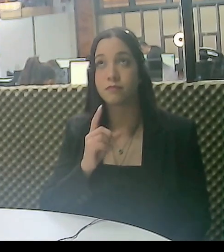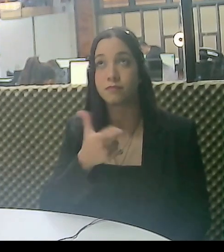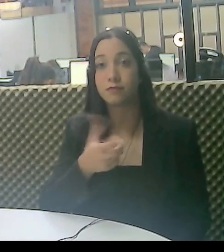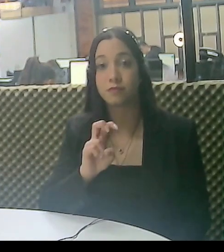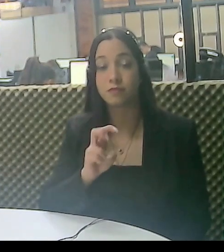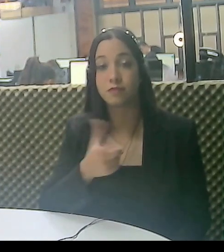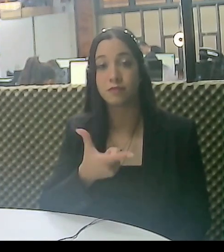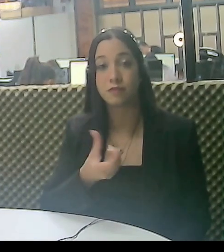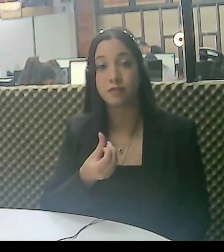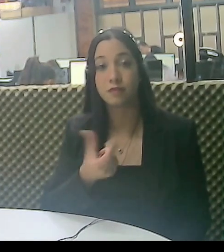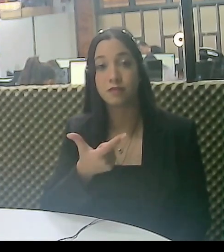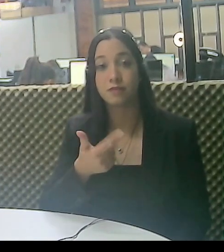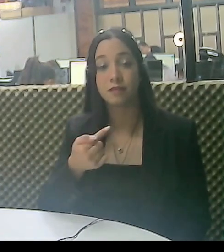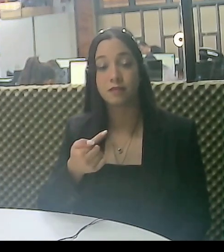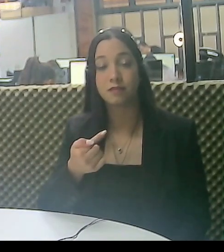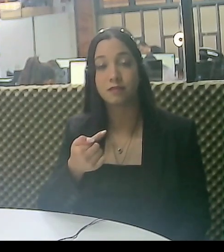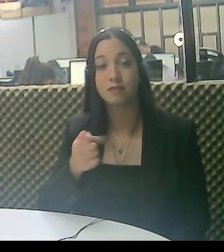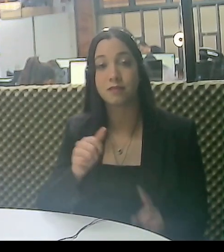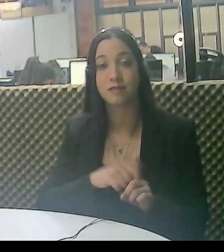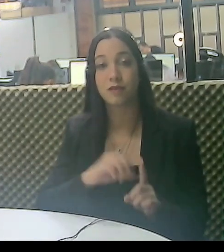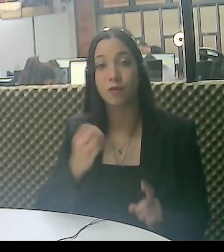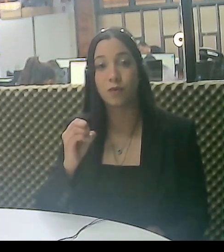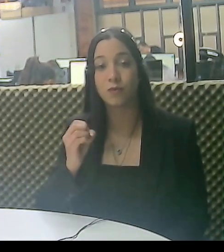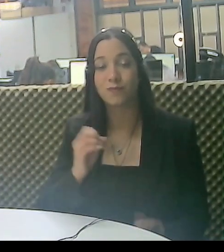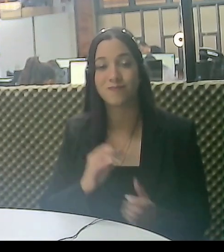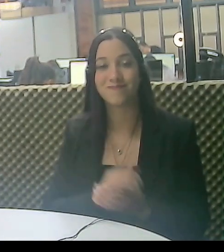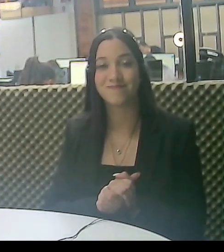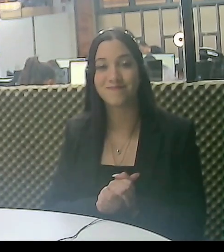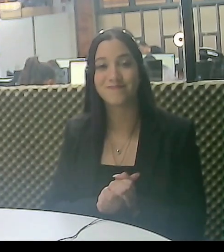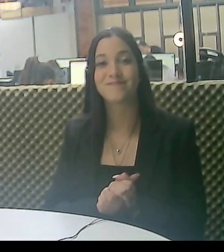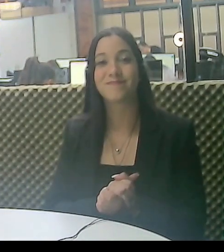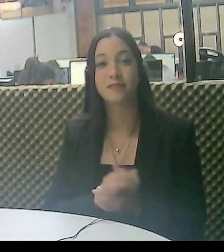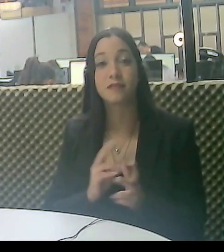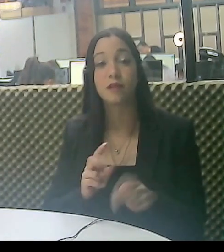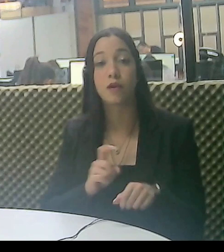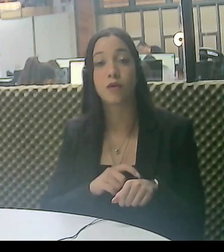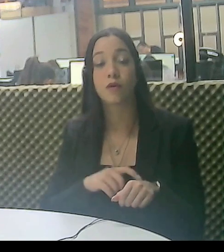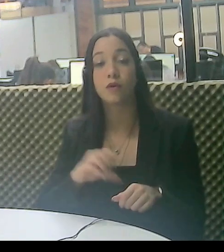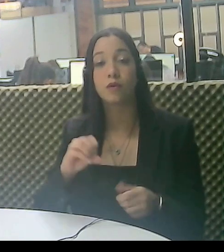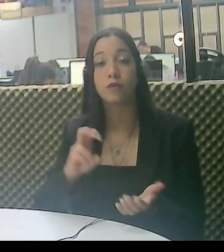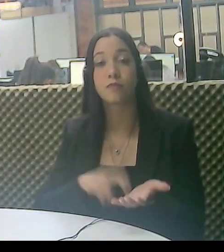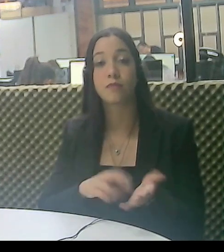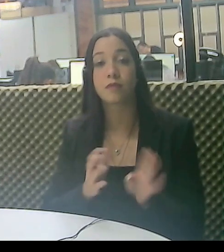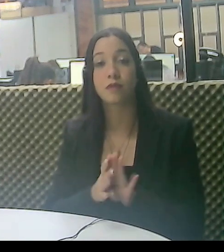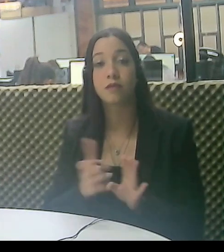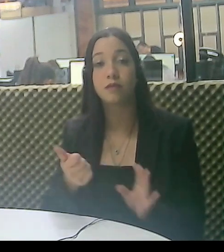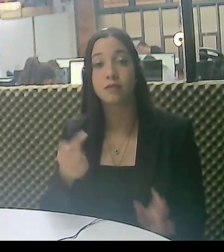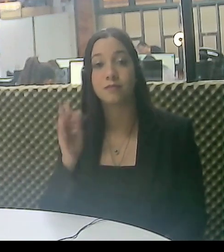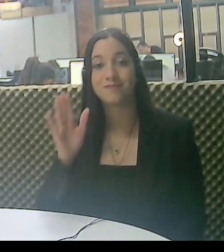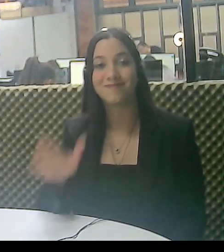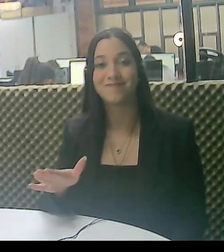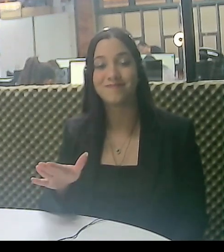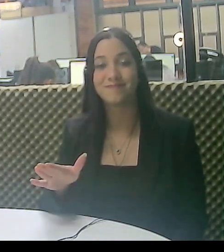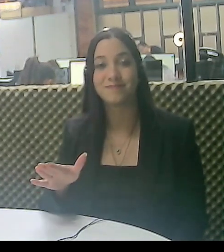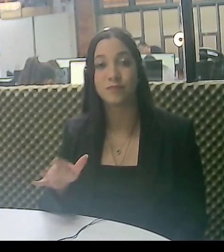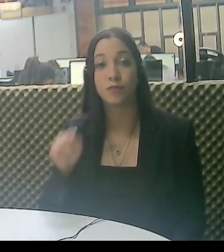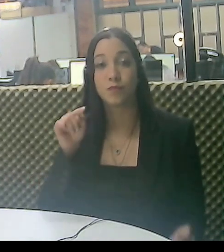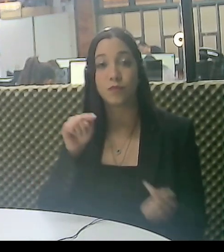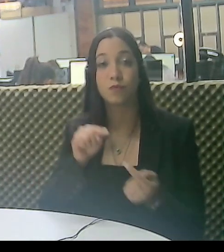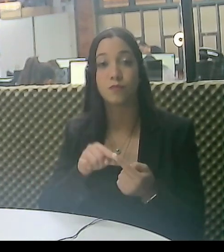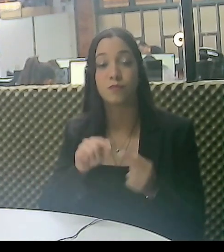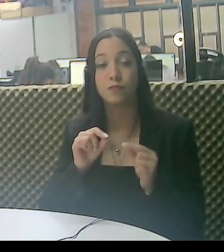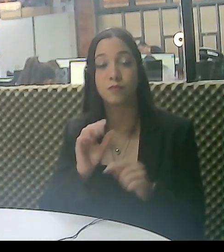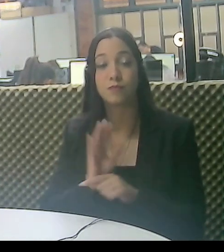dias 25, 26 e 27 de outubro, sempre das 9 da manhã às 5 da tarde. O objetivo